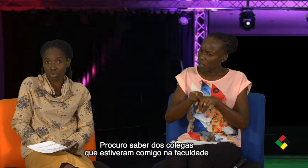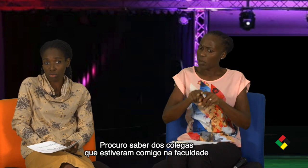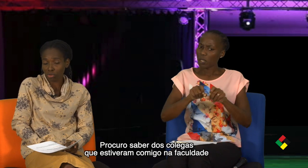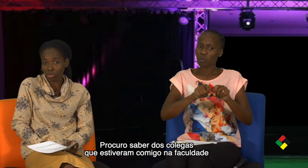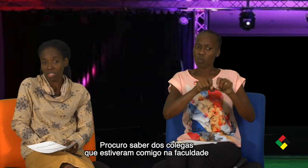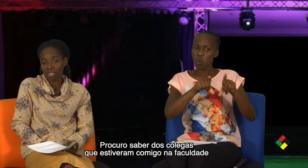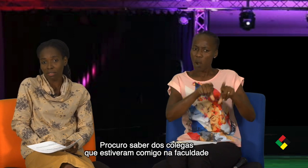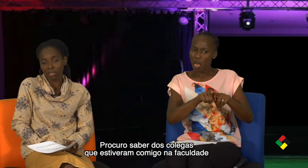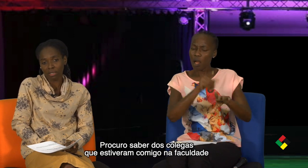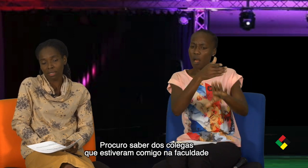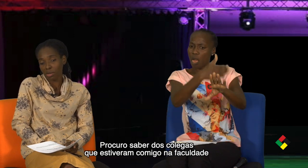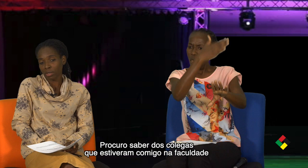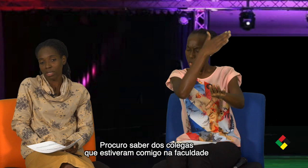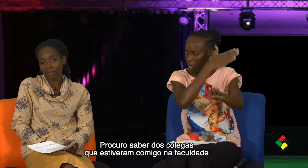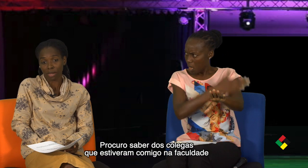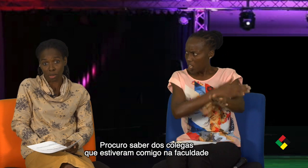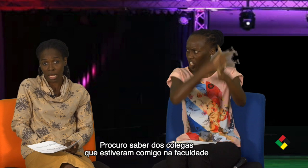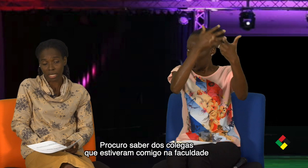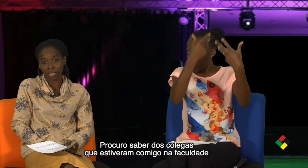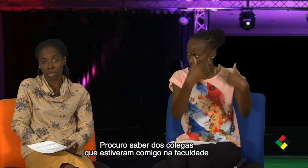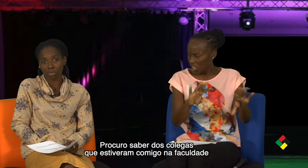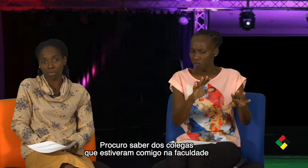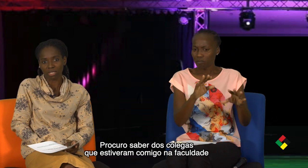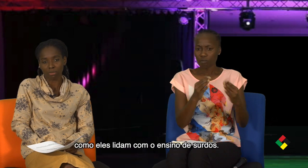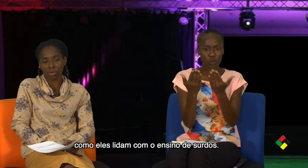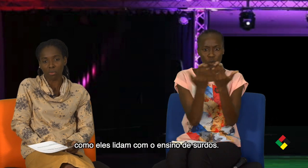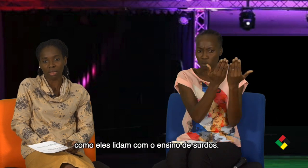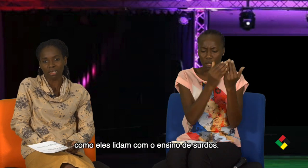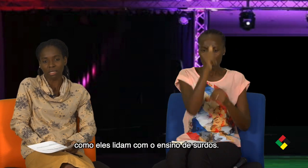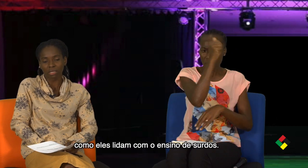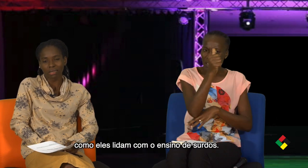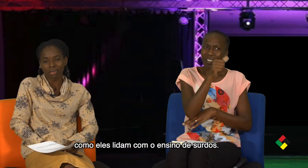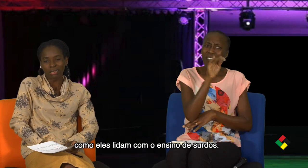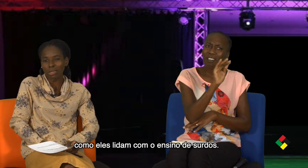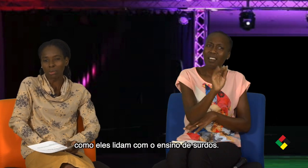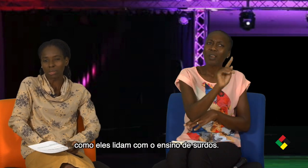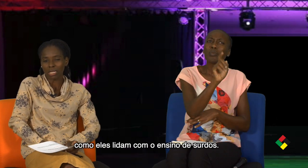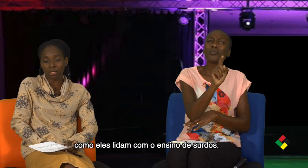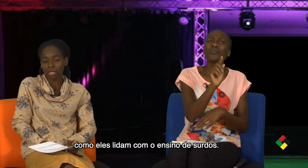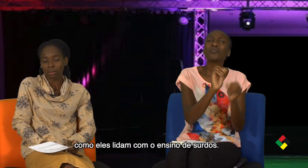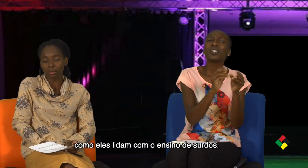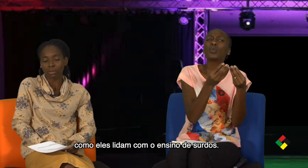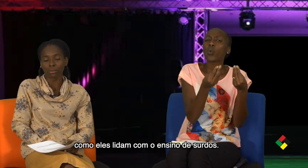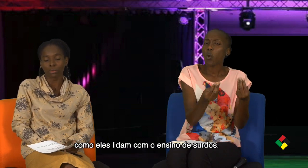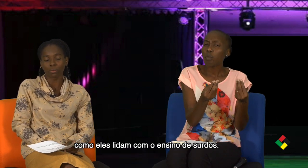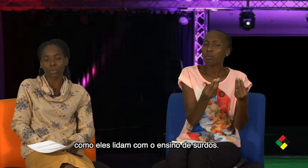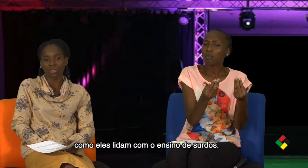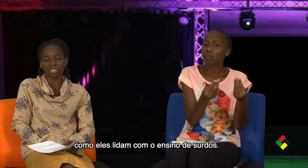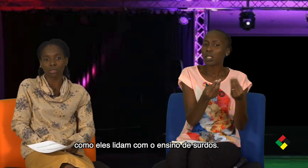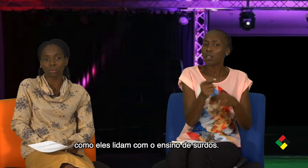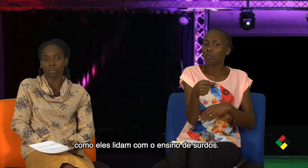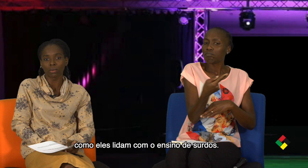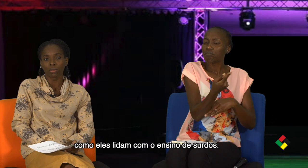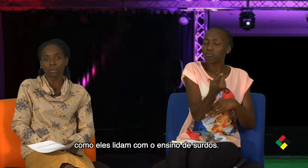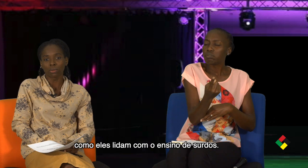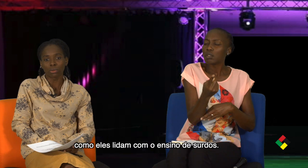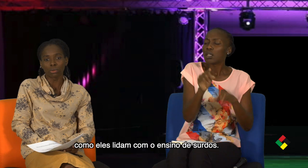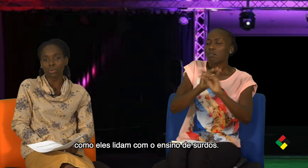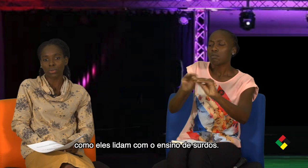juntos na faculdade, então procuro saber como é que eles lidam dia a dia do ensino do